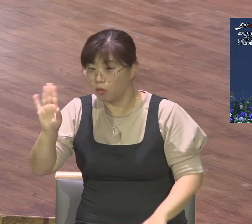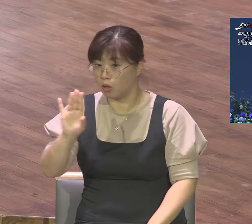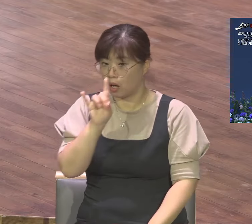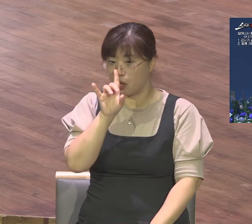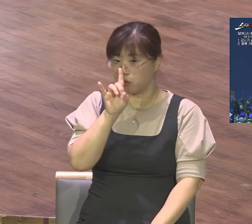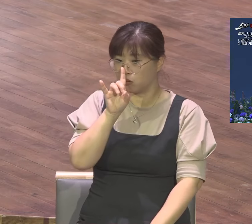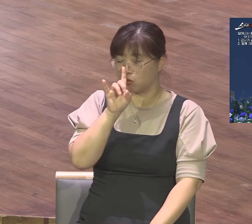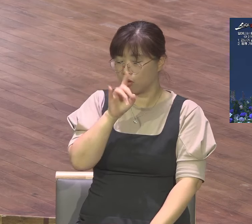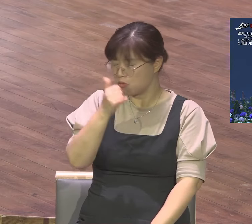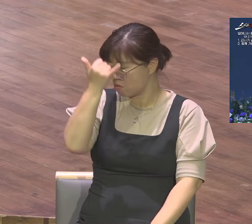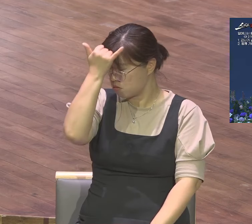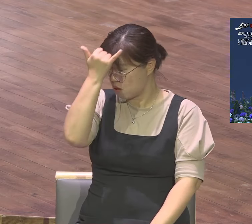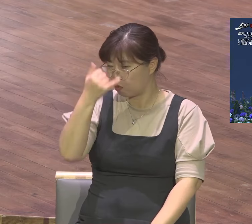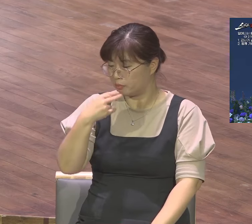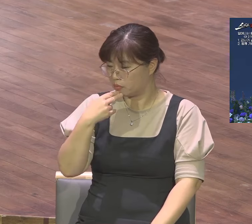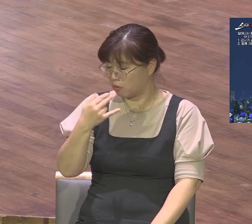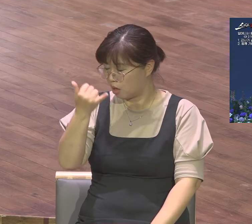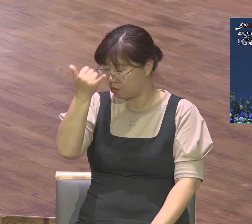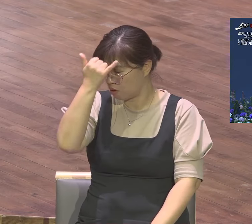절대 안 합니다.